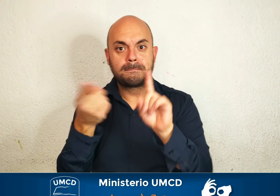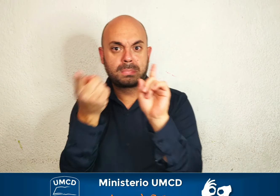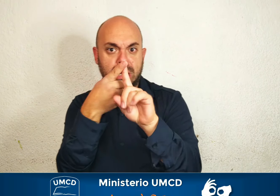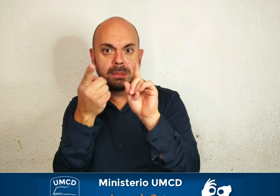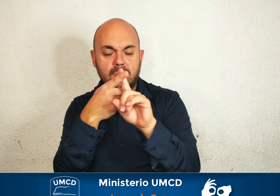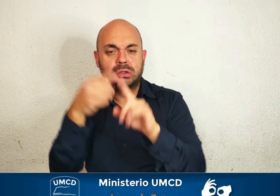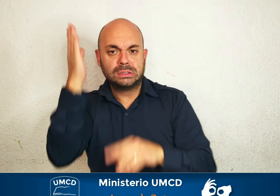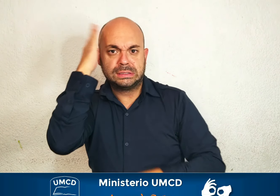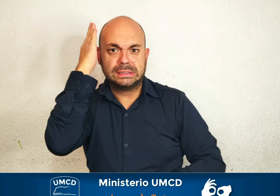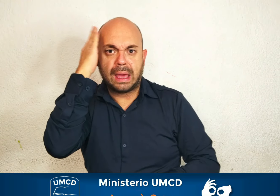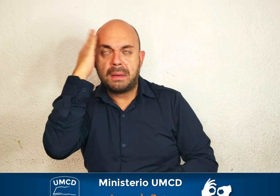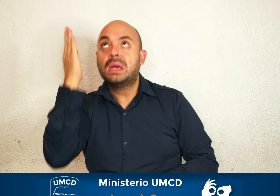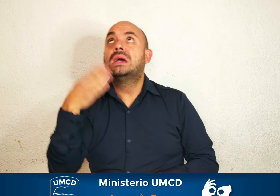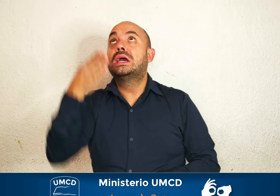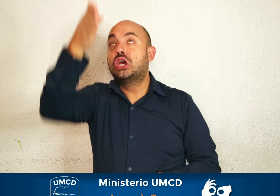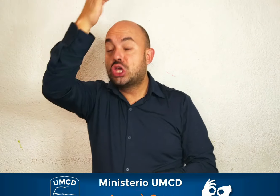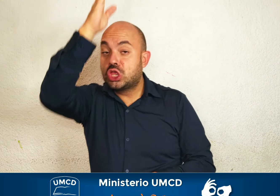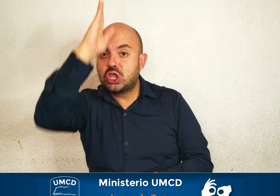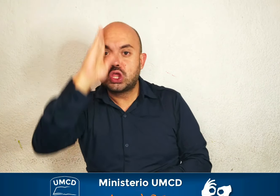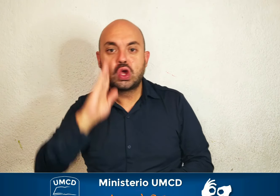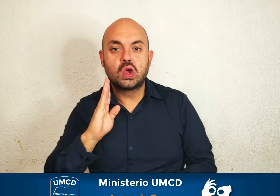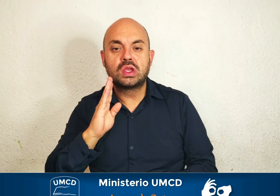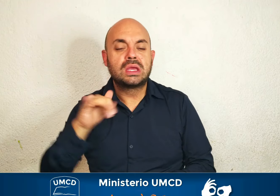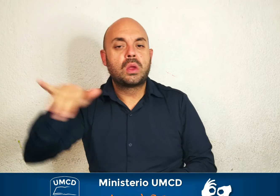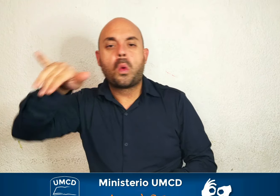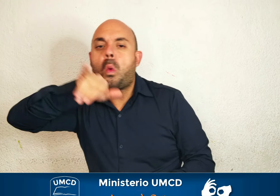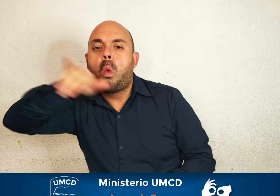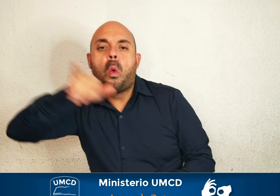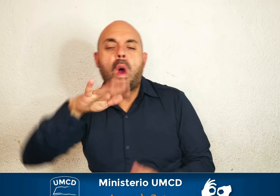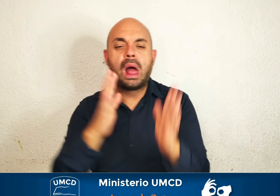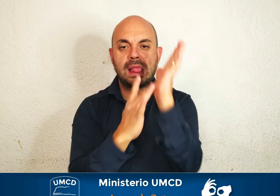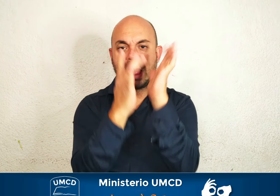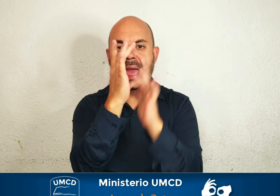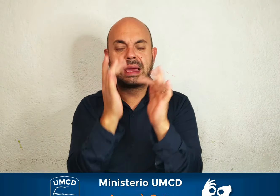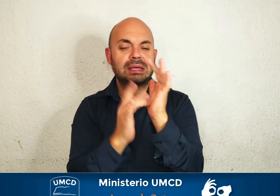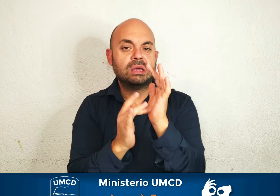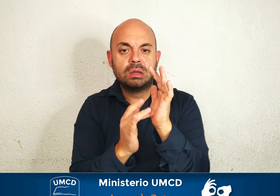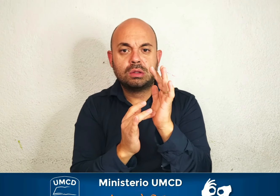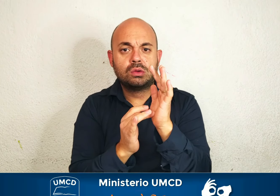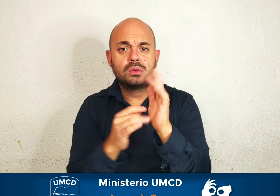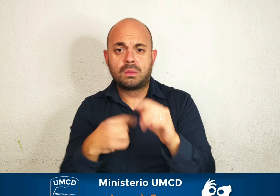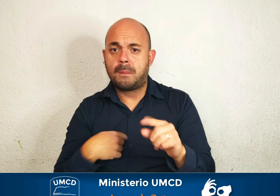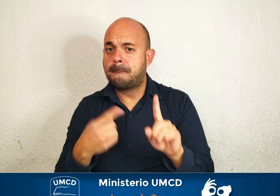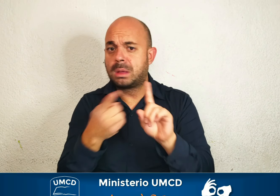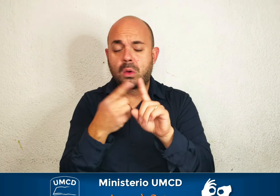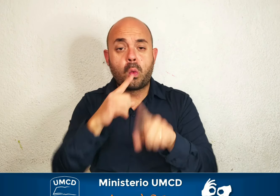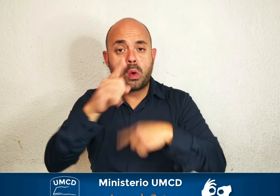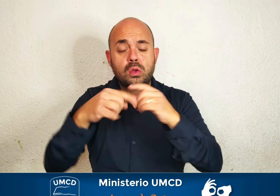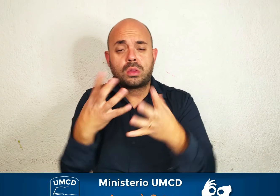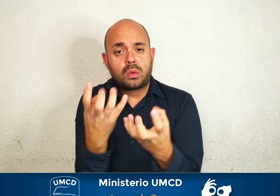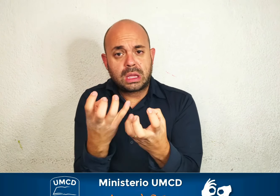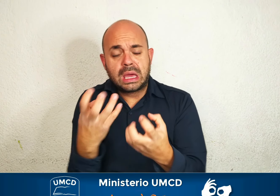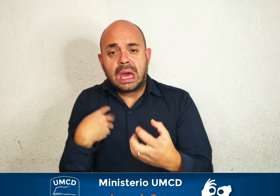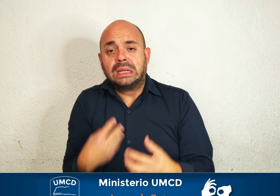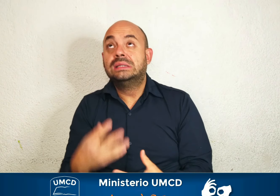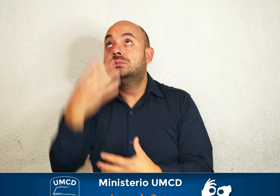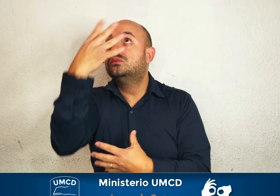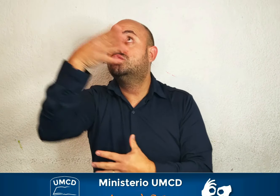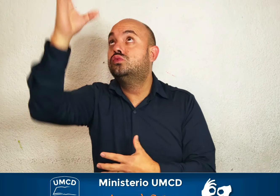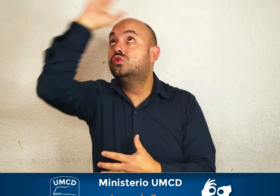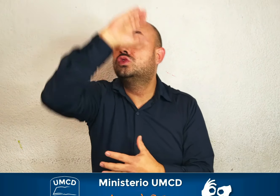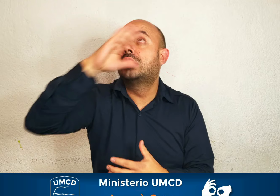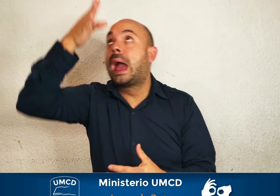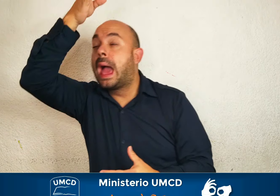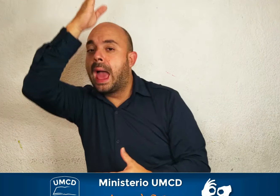reconocer que Él es Dios. Vemos en el versículo que dice, oye Israel, el Señor nuestro Dios, el Señor uno